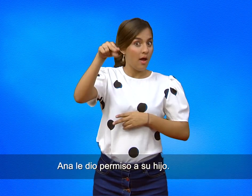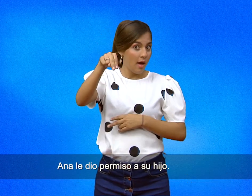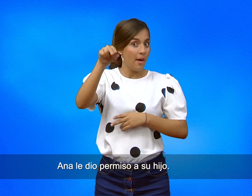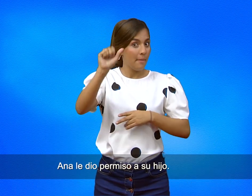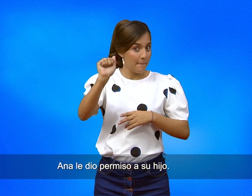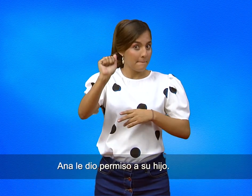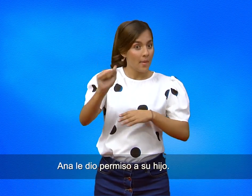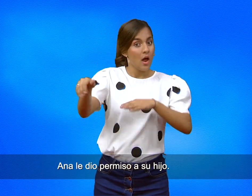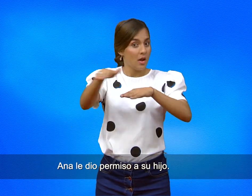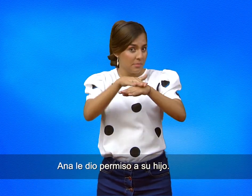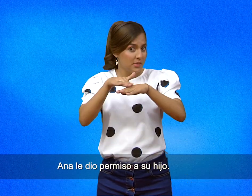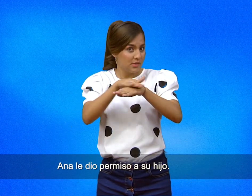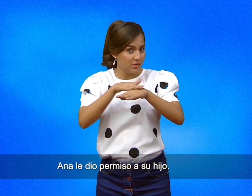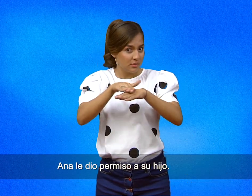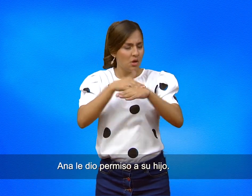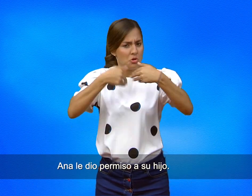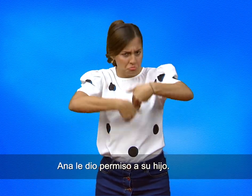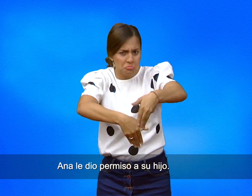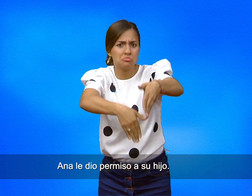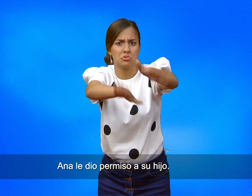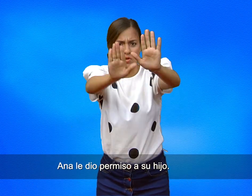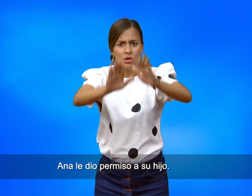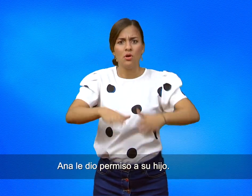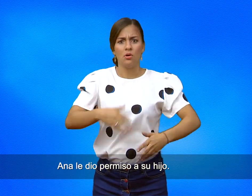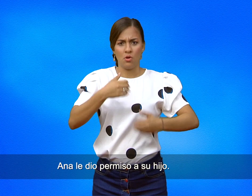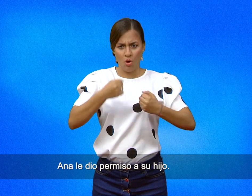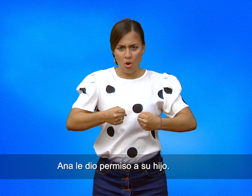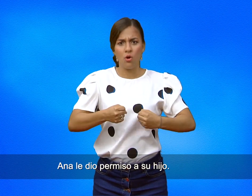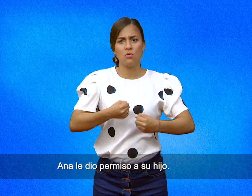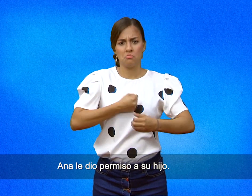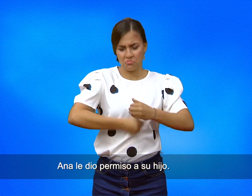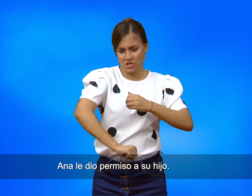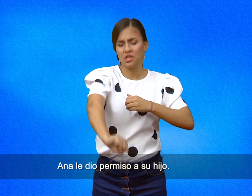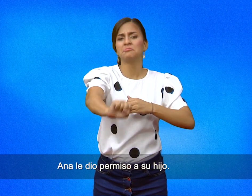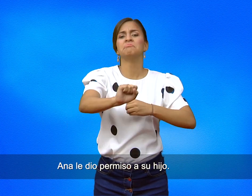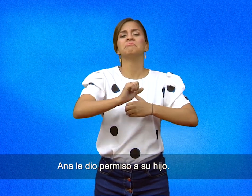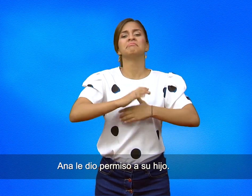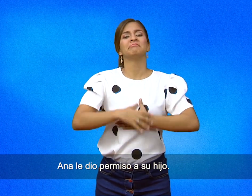Ana le dio permiso a su hijo.